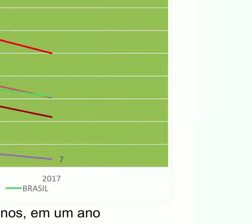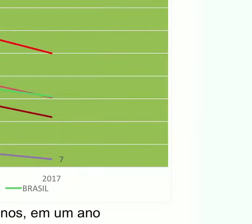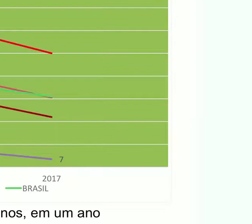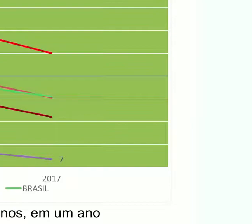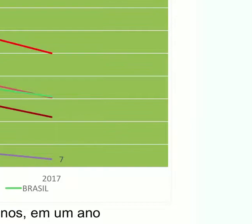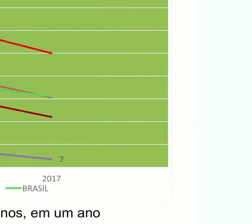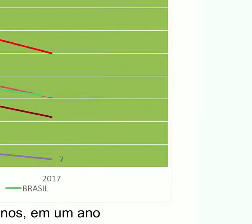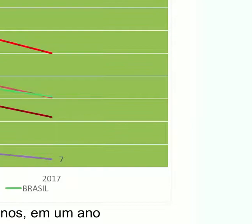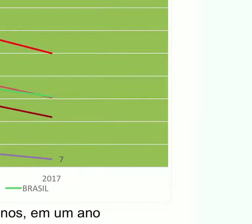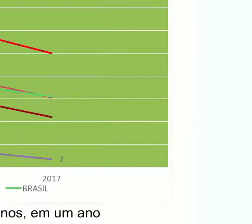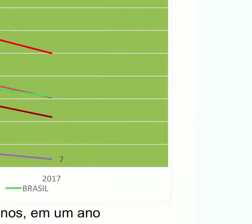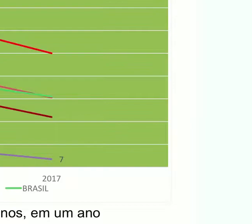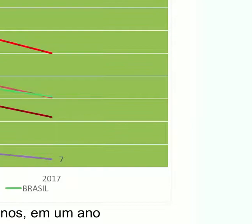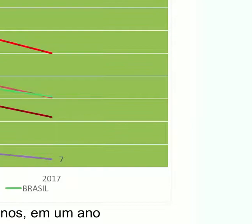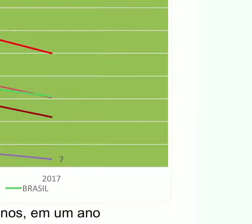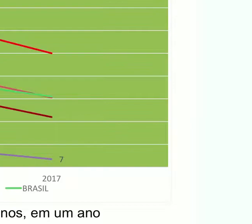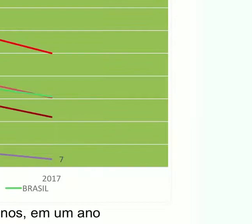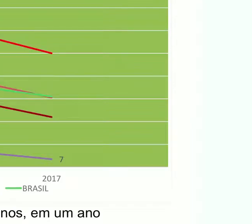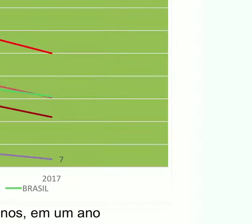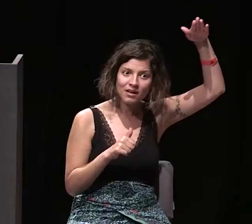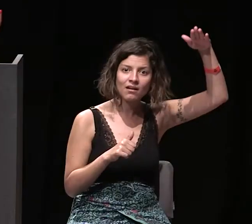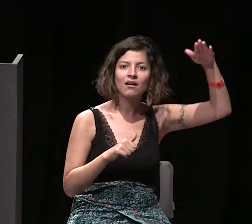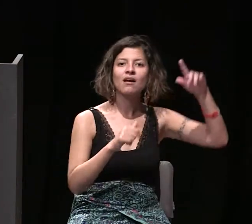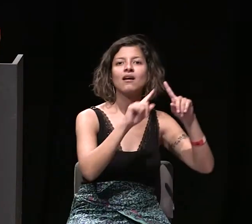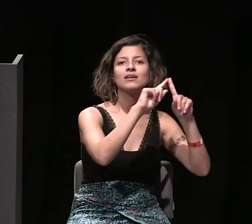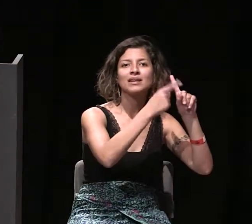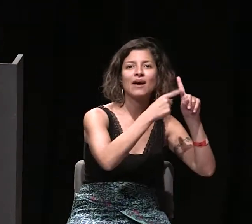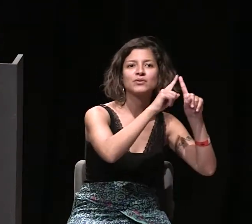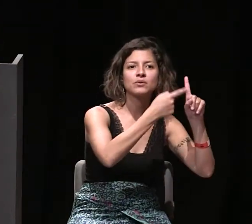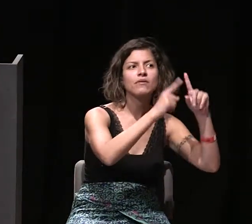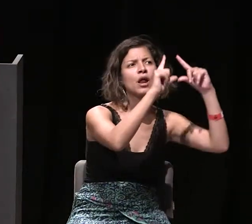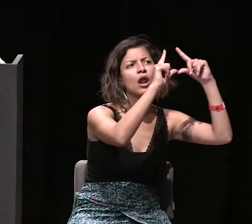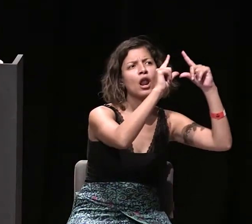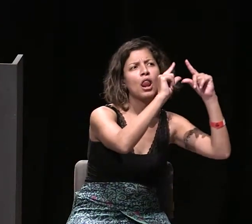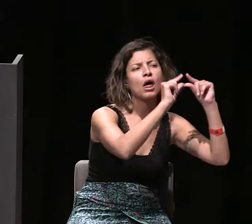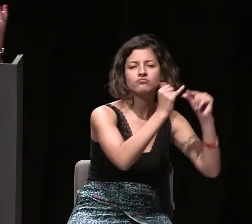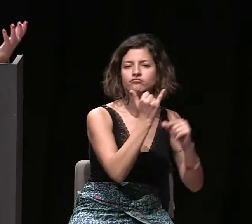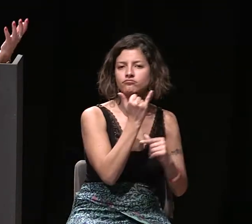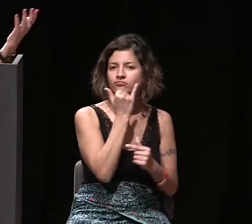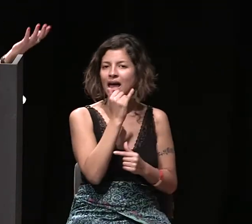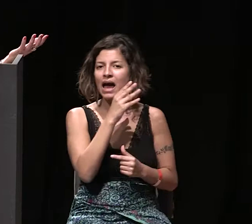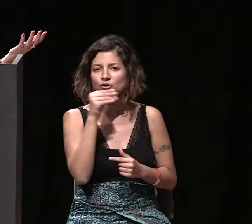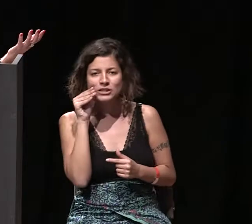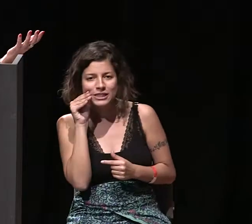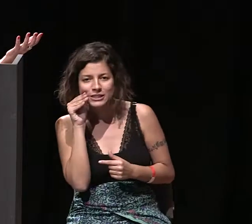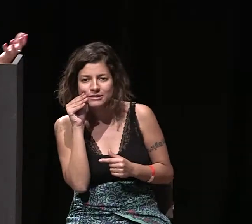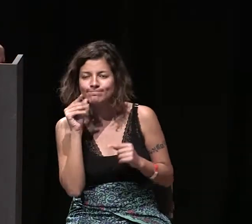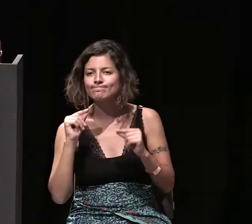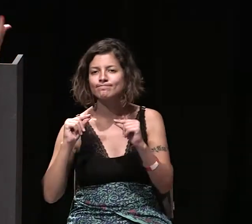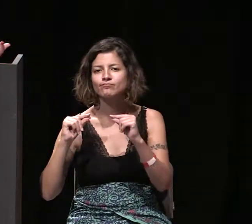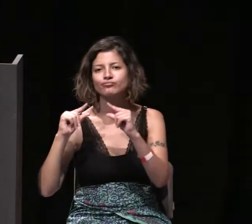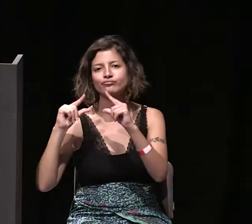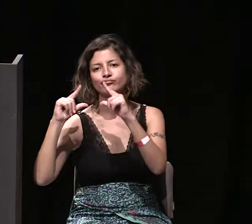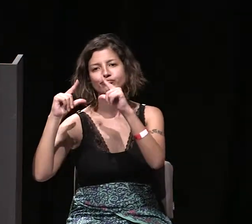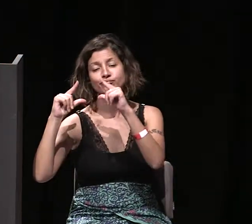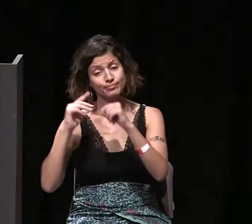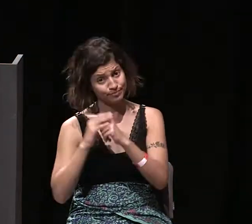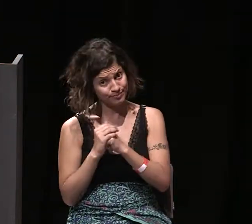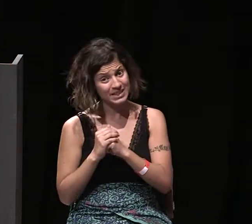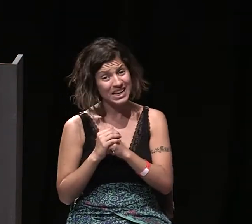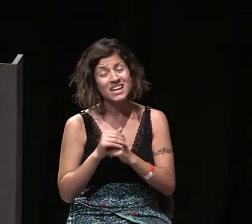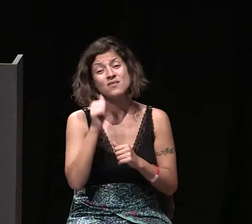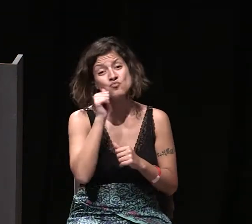adulta diminuiu, na população adolescente, isso não está acontecendo. A gravidez em adolescentes